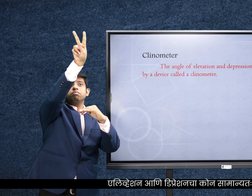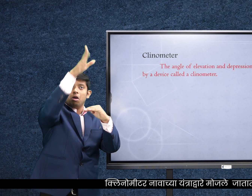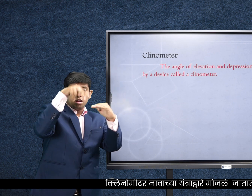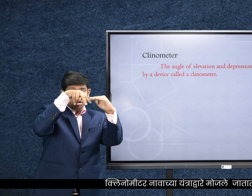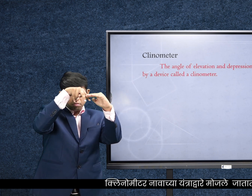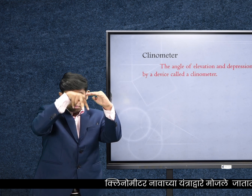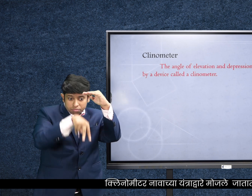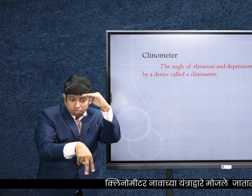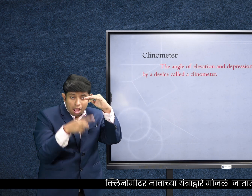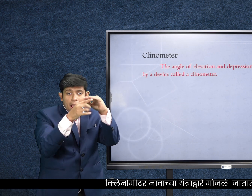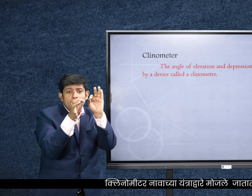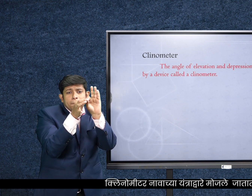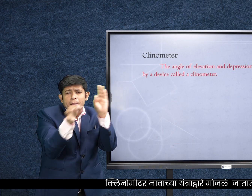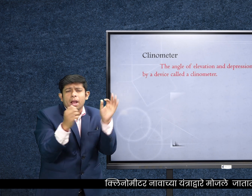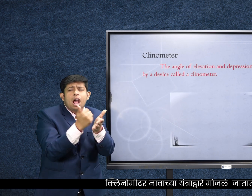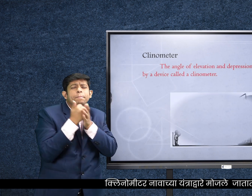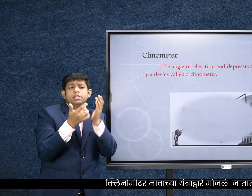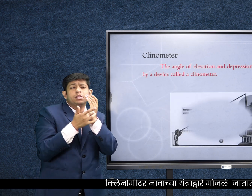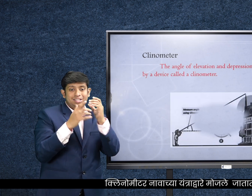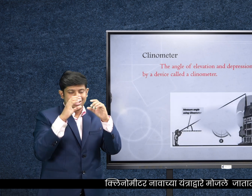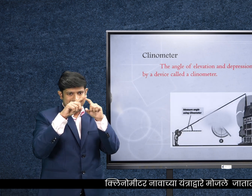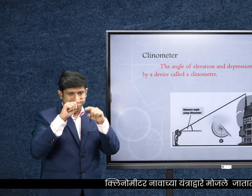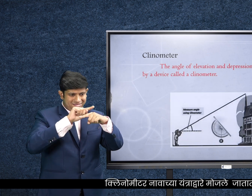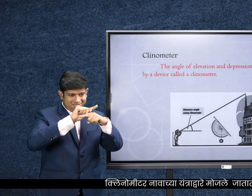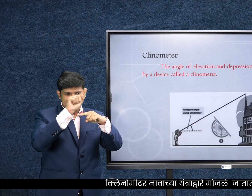सामान्यतः क्लिनोमीटर नावाच्या यंत्राद्वारे मोजला जातात.